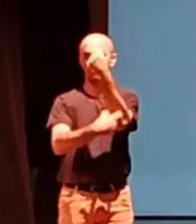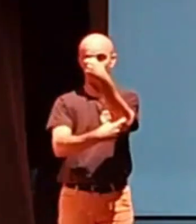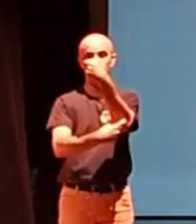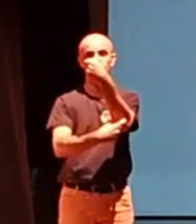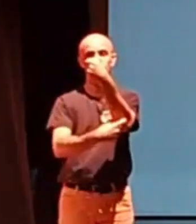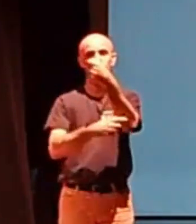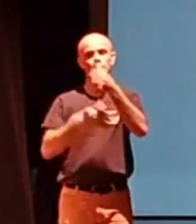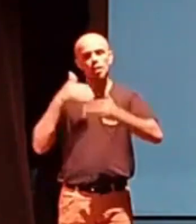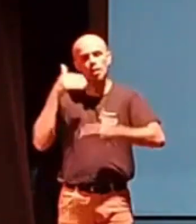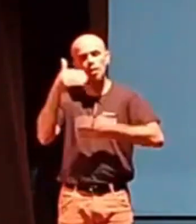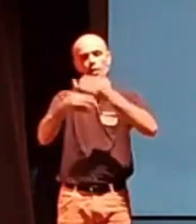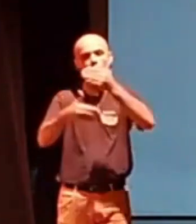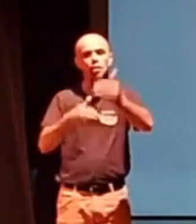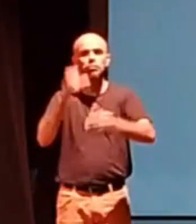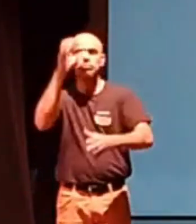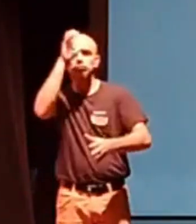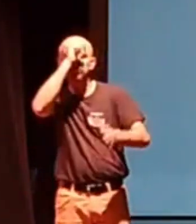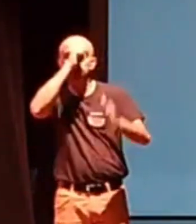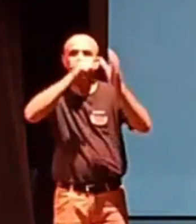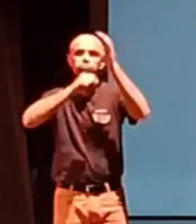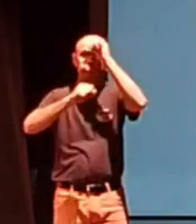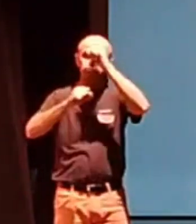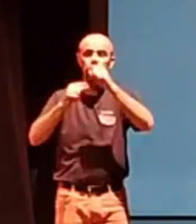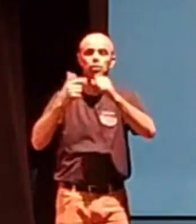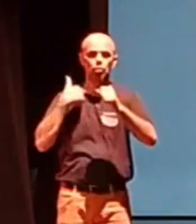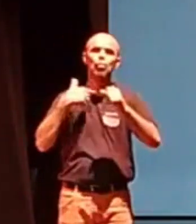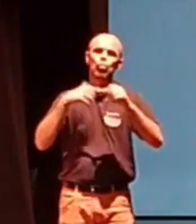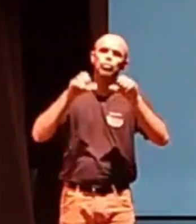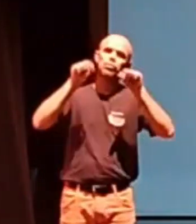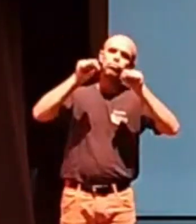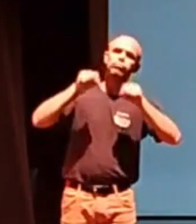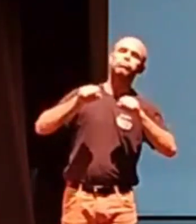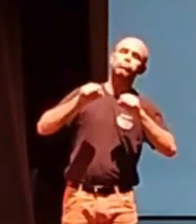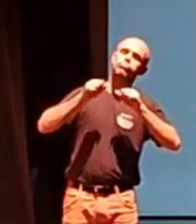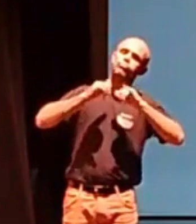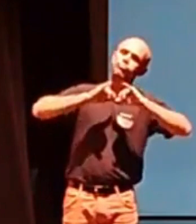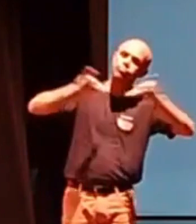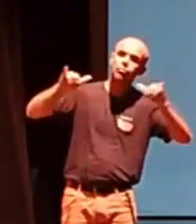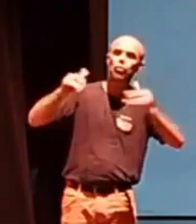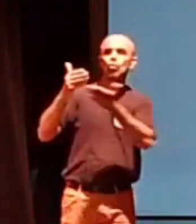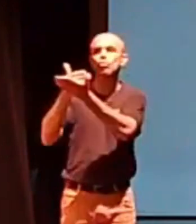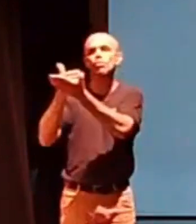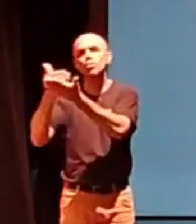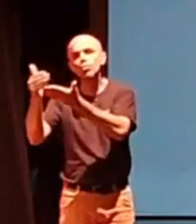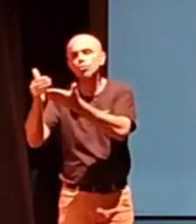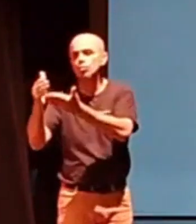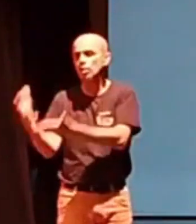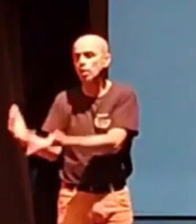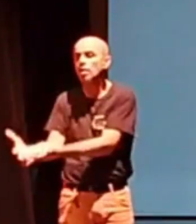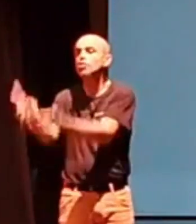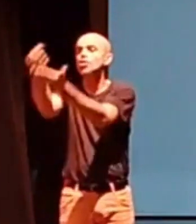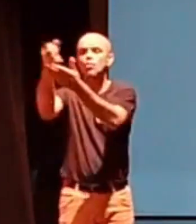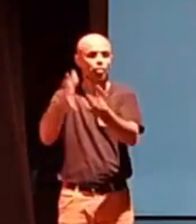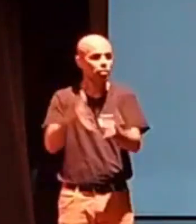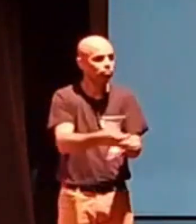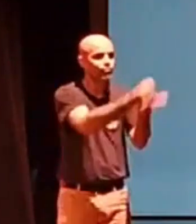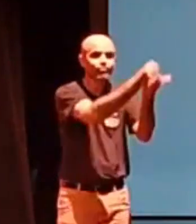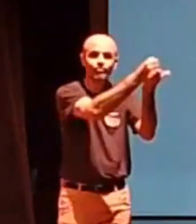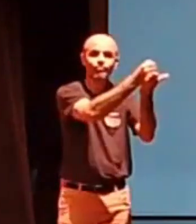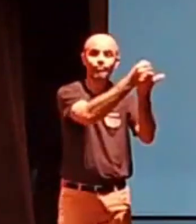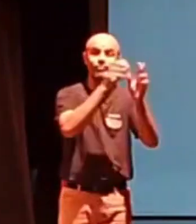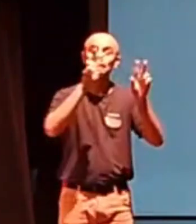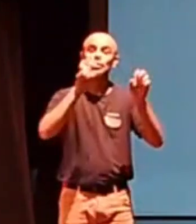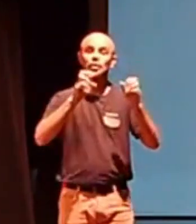gente foi aprendendo, né? Ontem eu até dei um testemunho aqui, que a gente já começou a ajudar a salvar vidas quando a gente fala